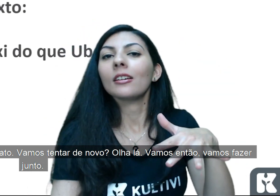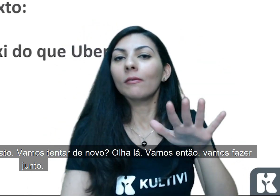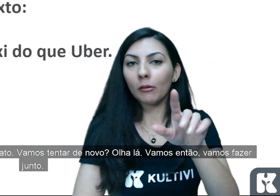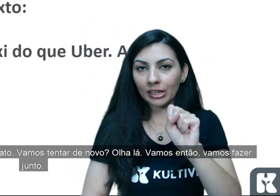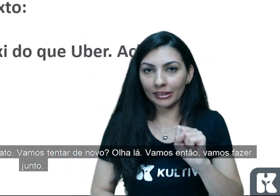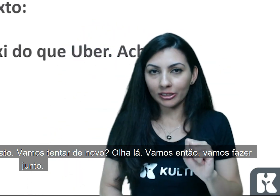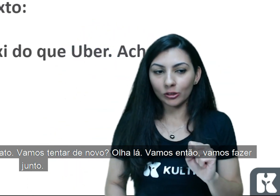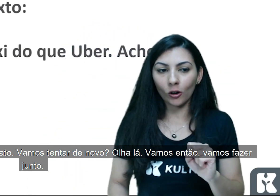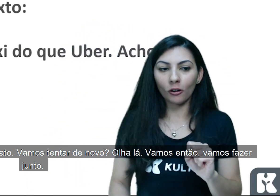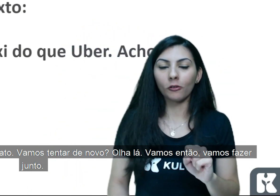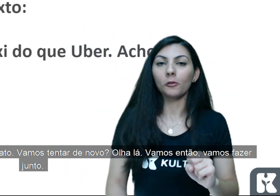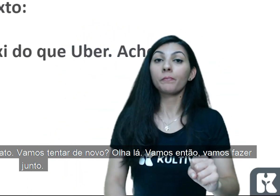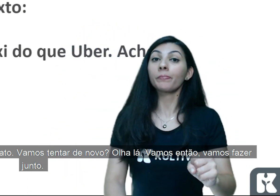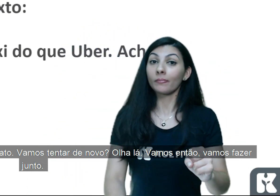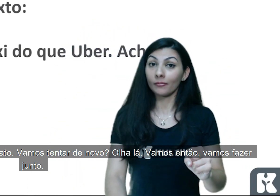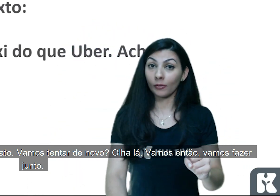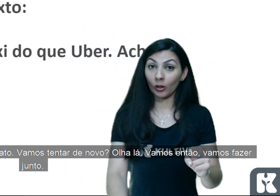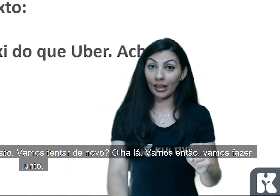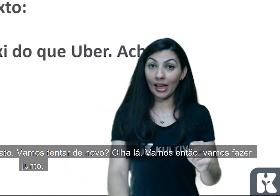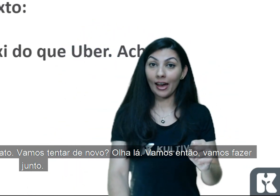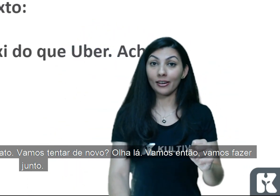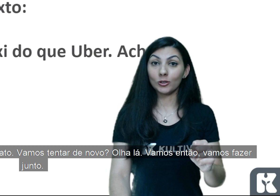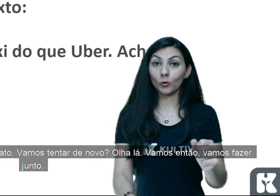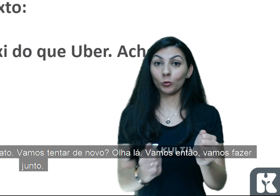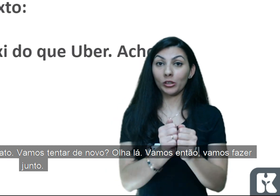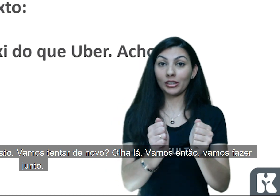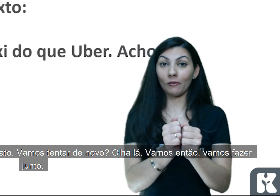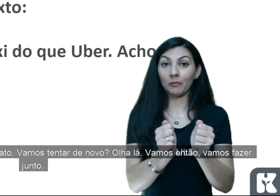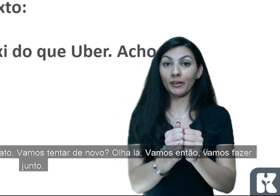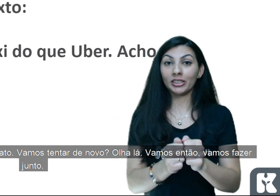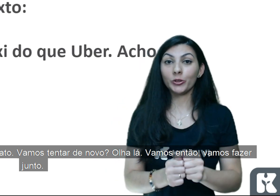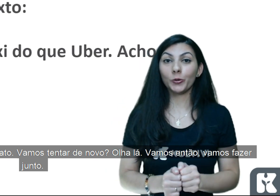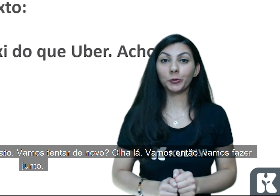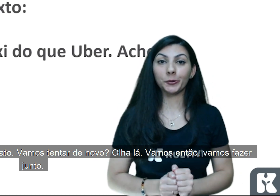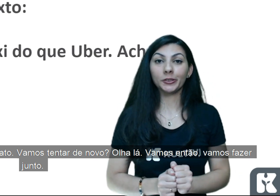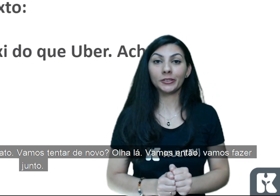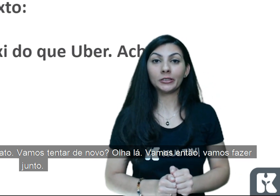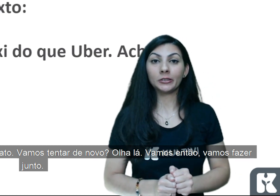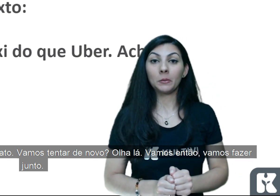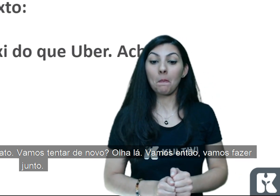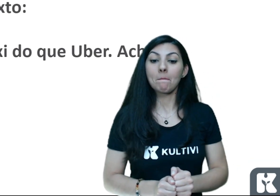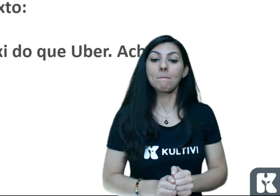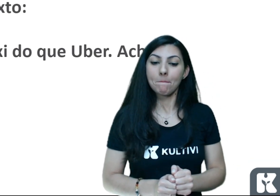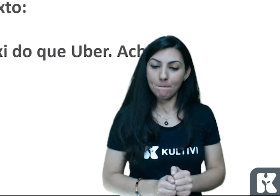Vamos tentar de novo? Olha lá Junto então Vamos fazer juntos